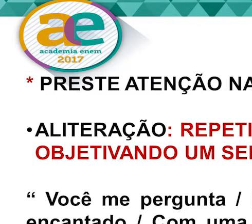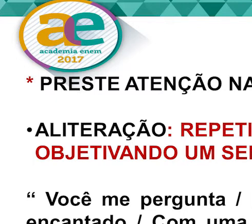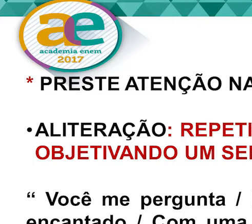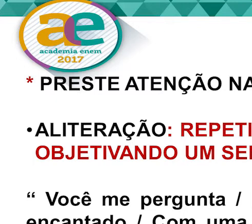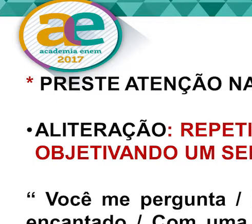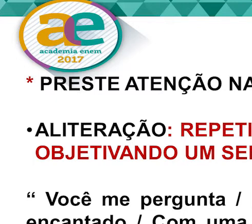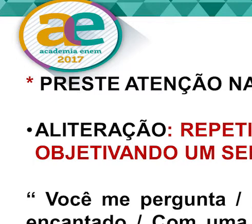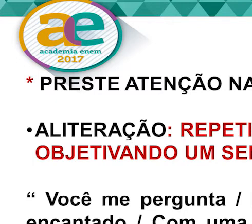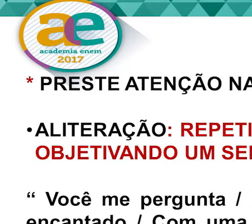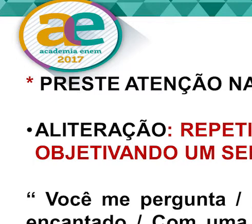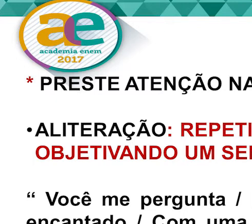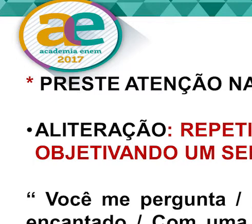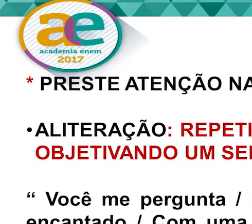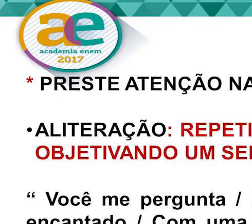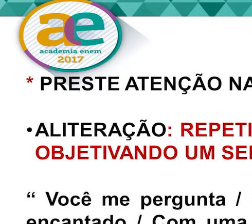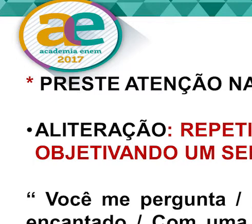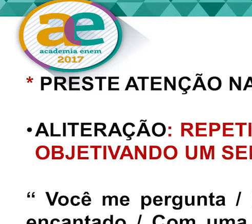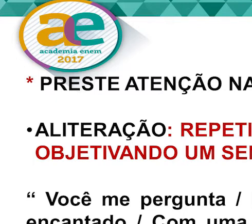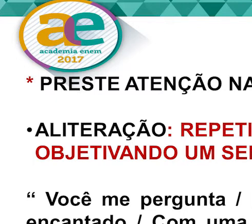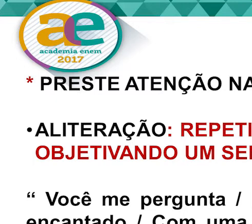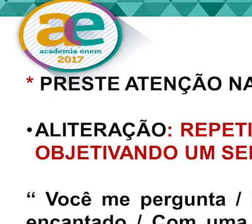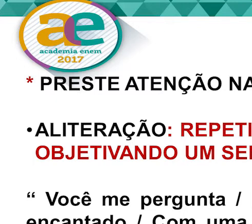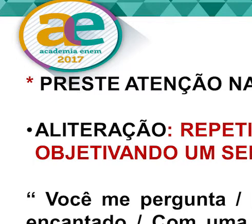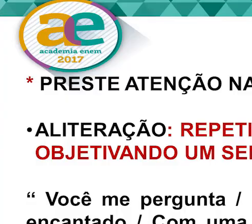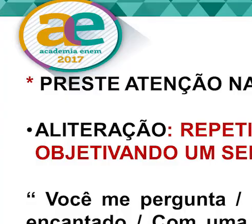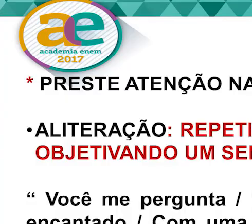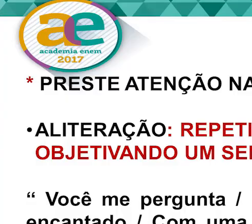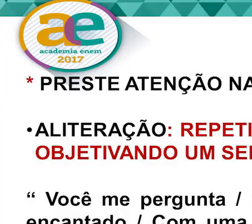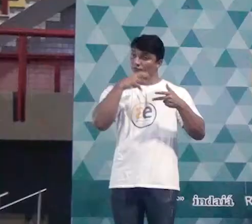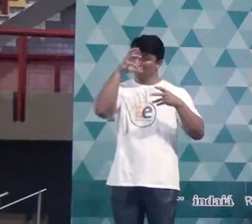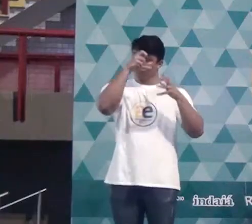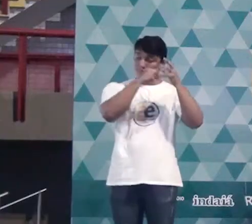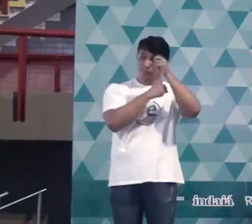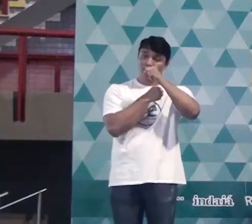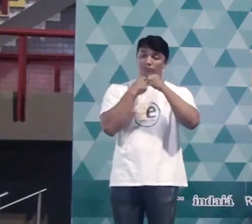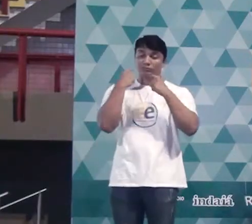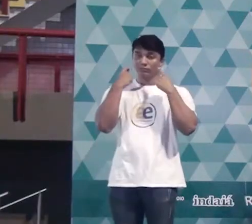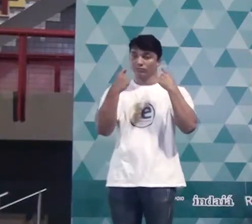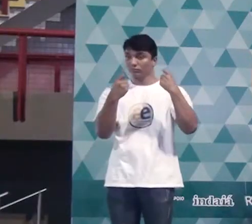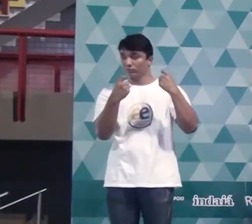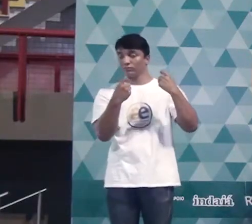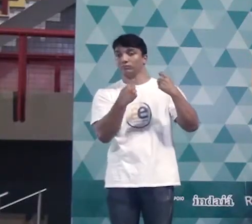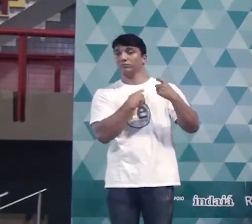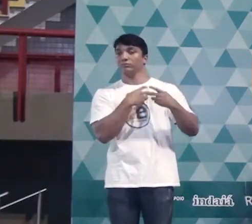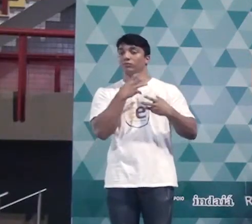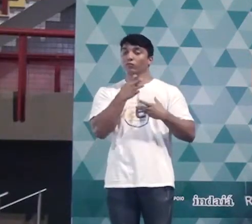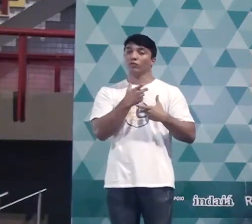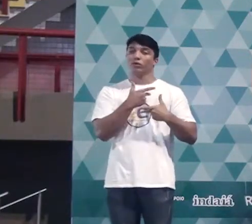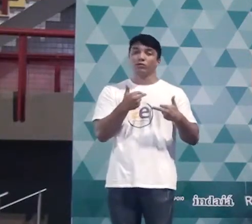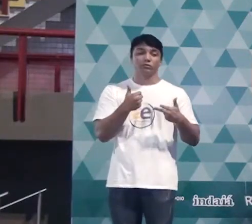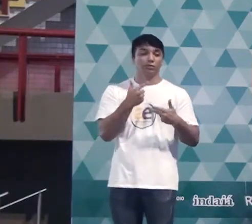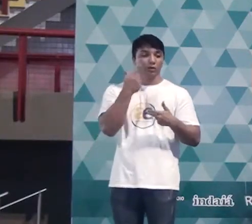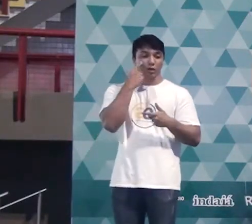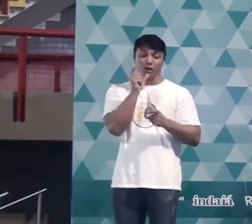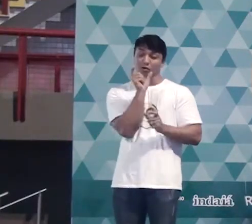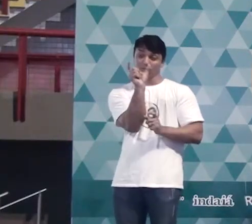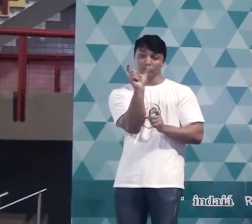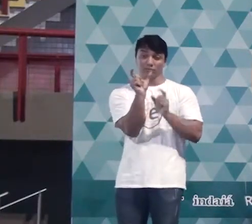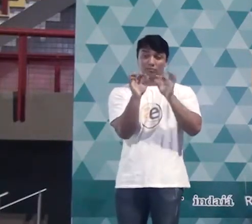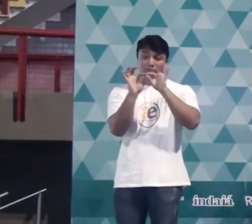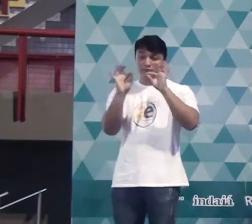do Belchior. Não quero lhe falar, meu grande amor, das coisas que aprendi no disco. Aí tem uma parte que diz assim, ó.